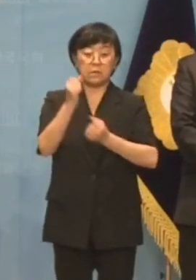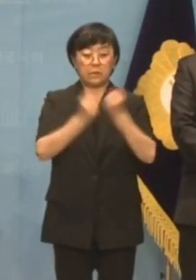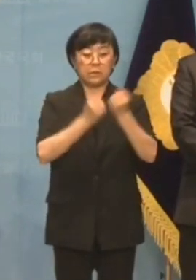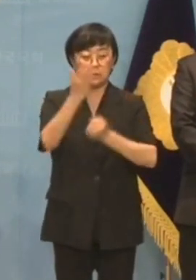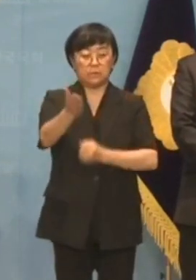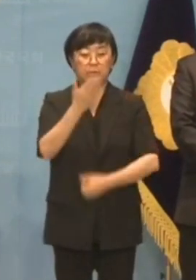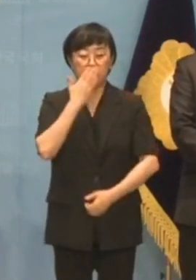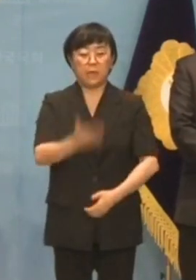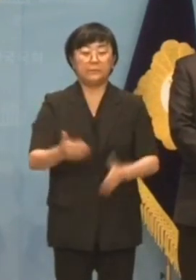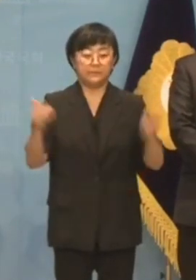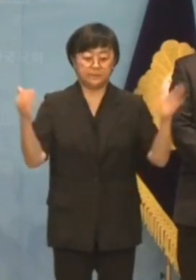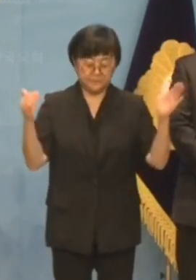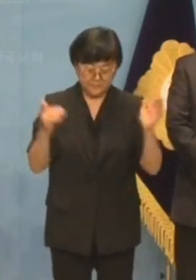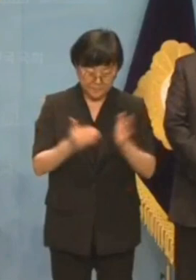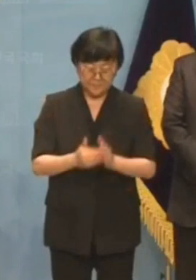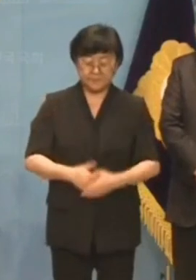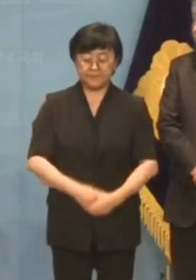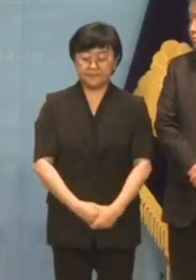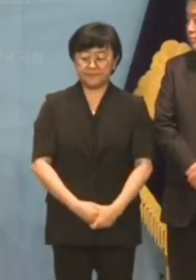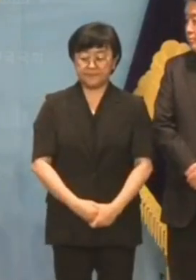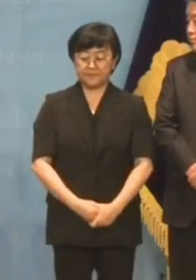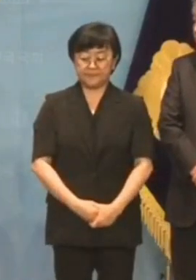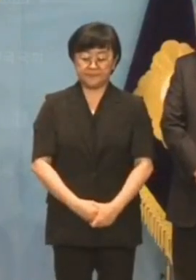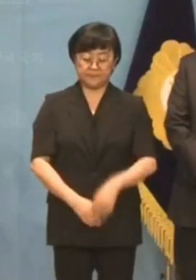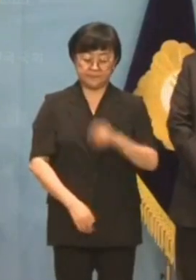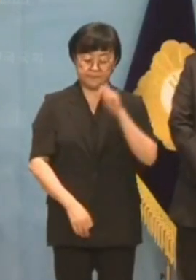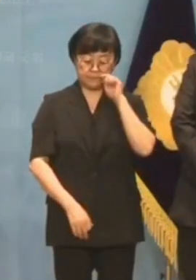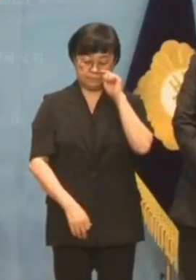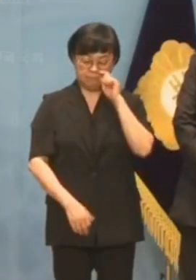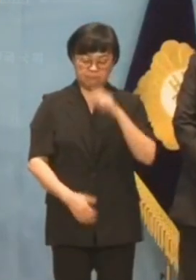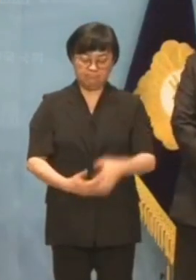수 있습니다. 이상입니다.